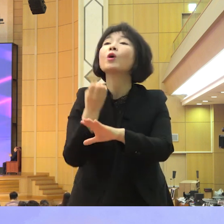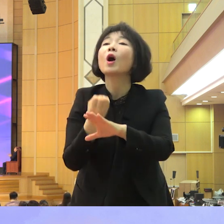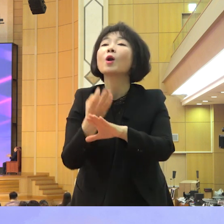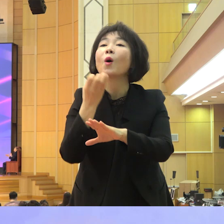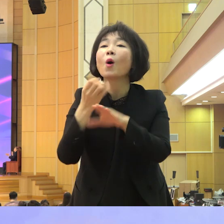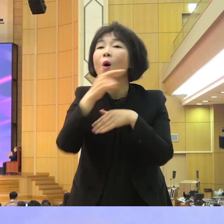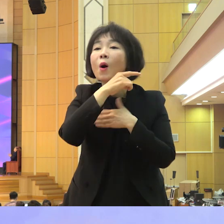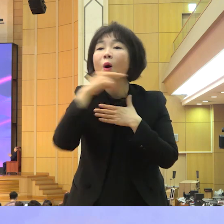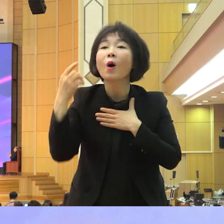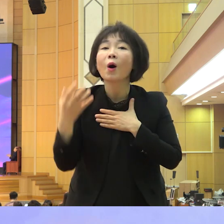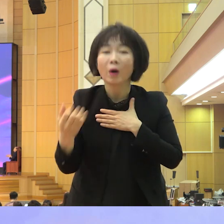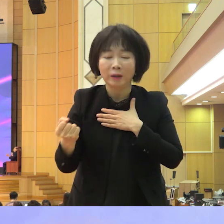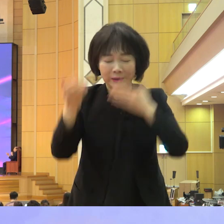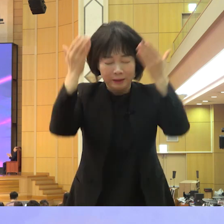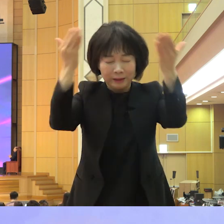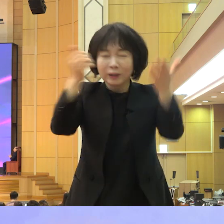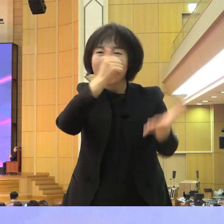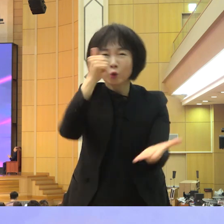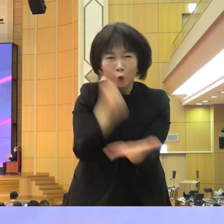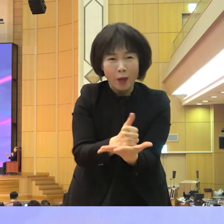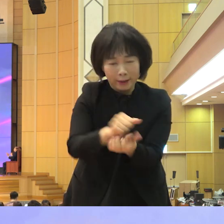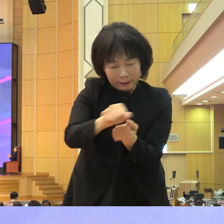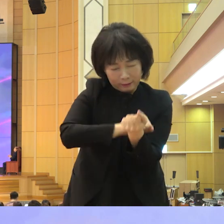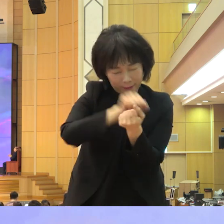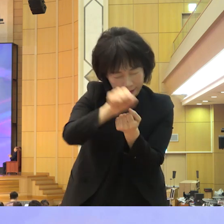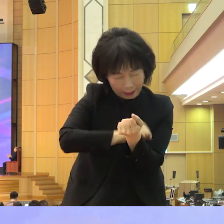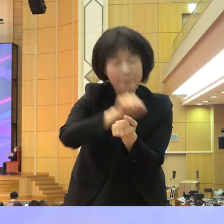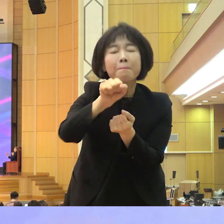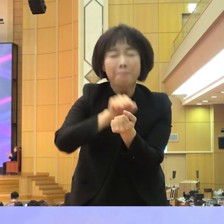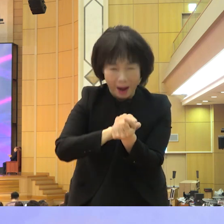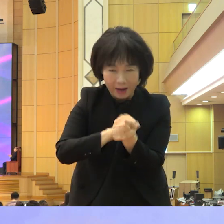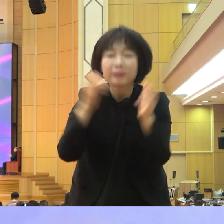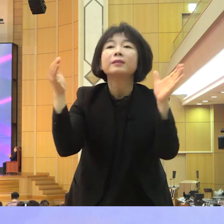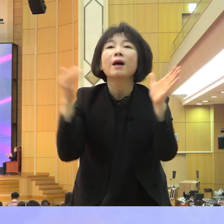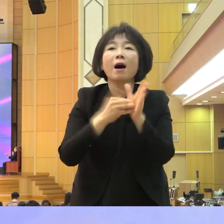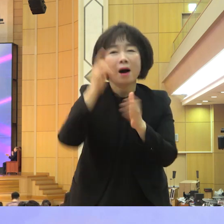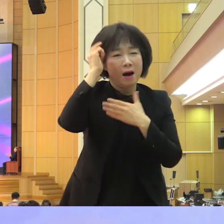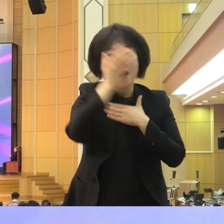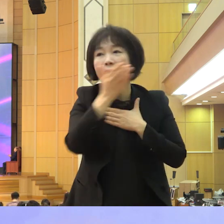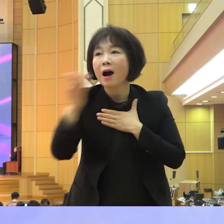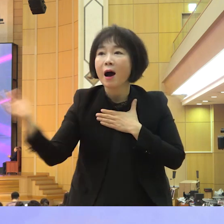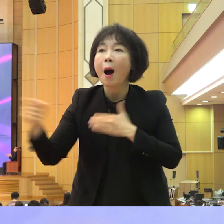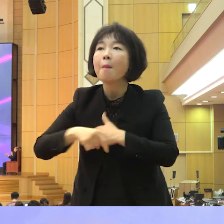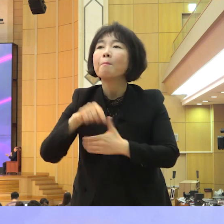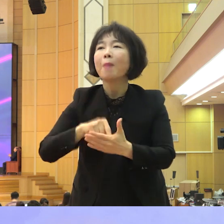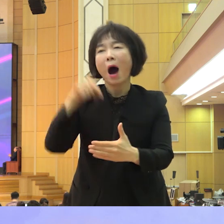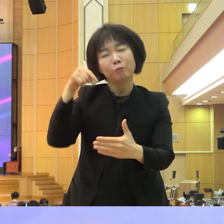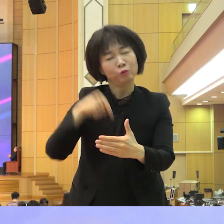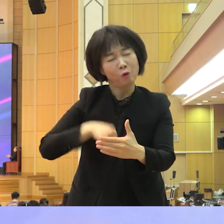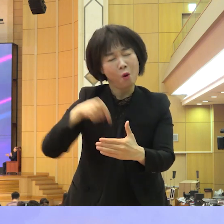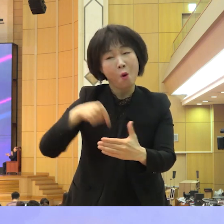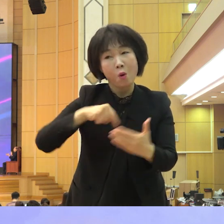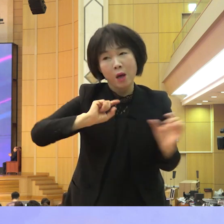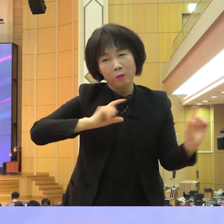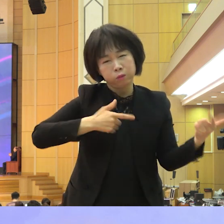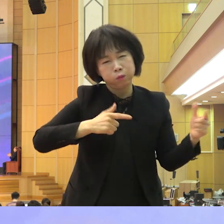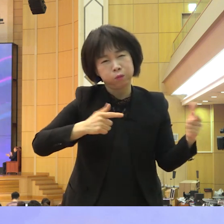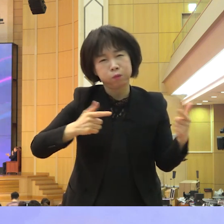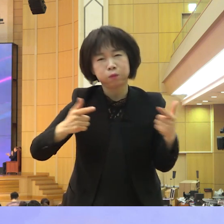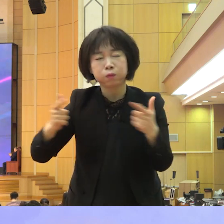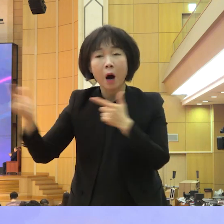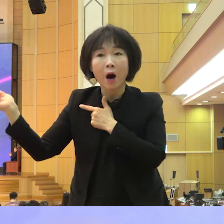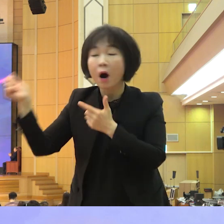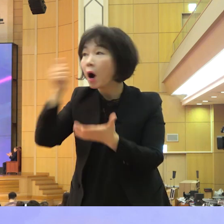예수의 보혈로 그대는 씻기어 있는가.